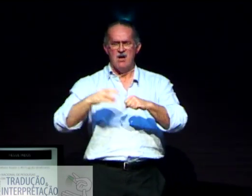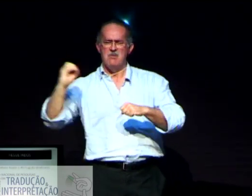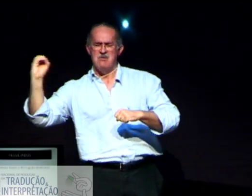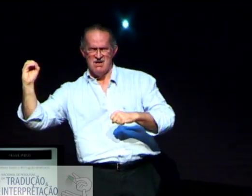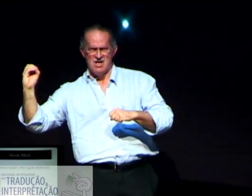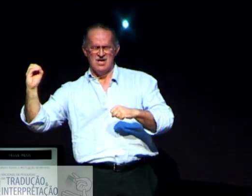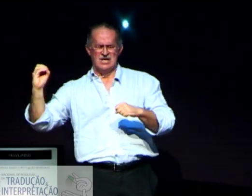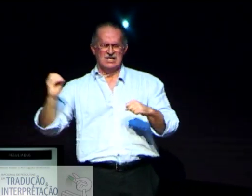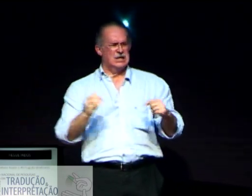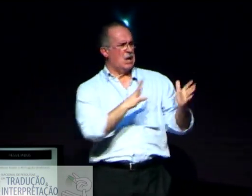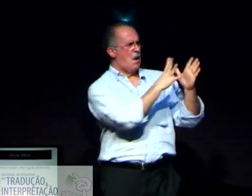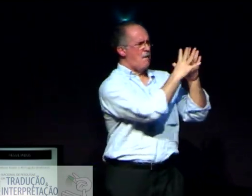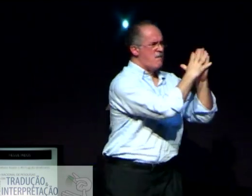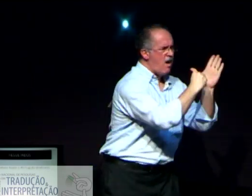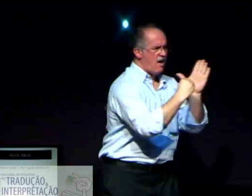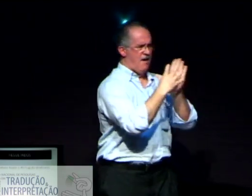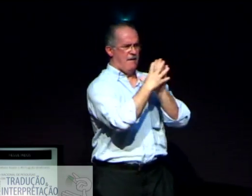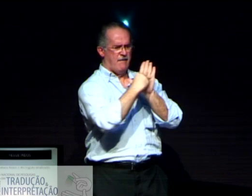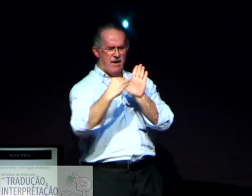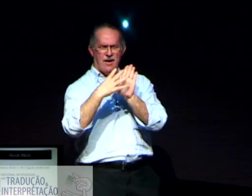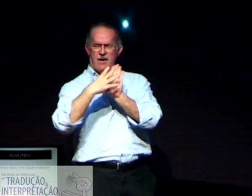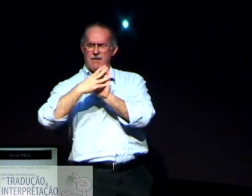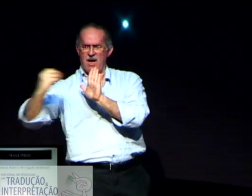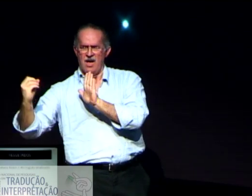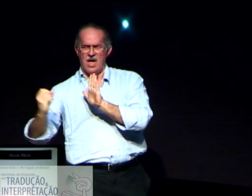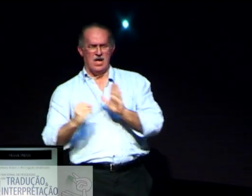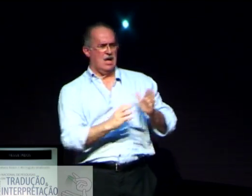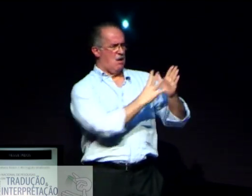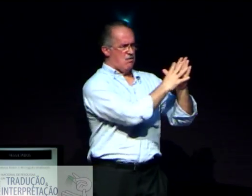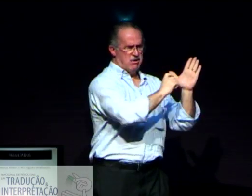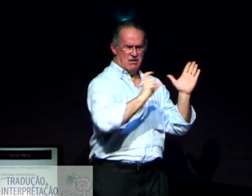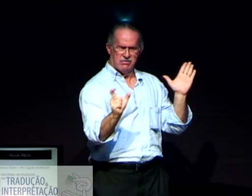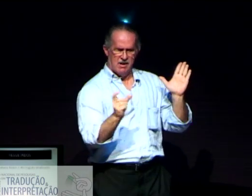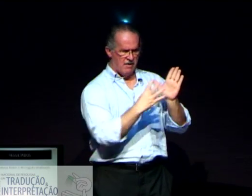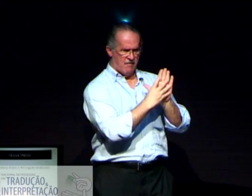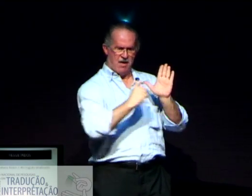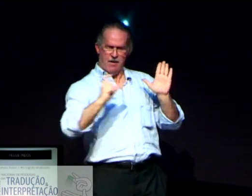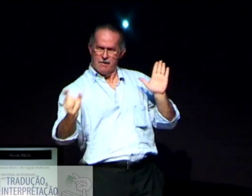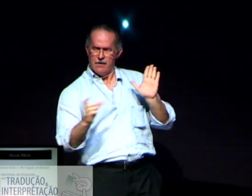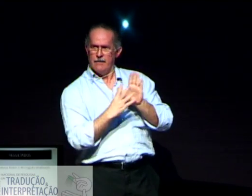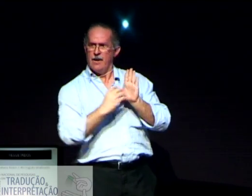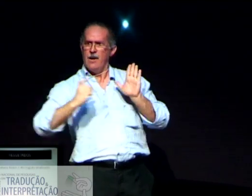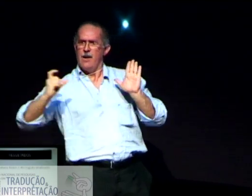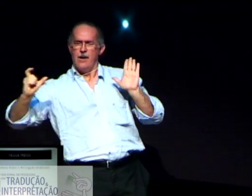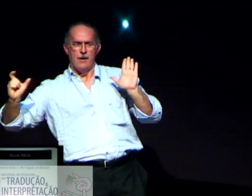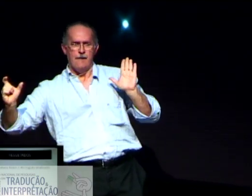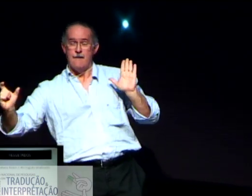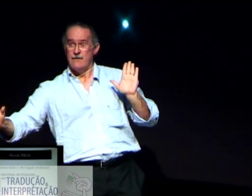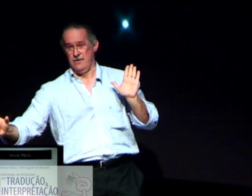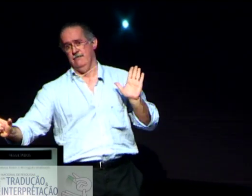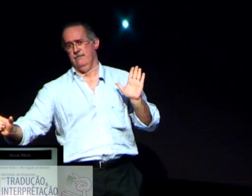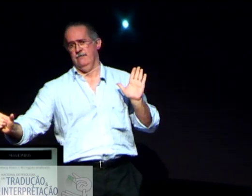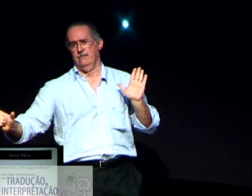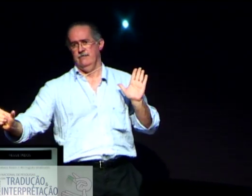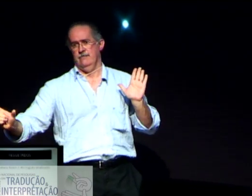A ordem é sujeito, verbo, objeto, né, como ocorre no português. A mesma ordem.